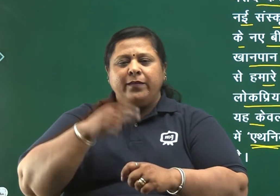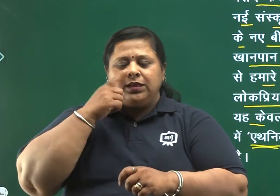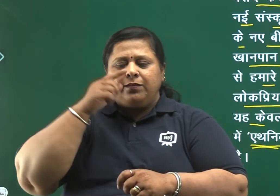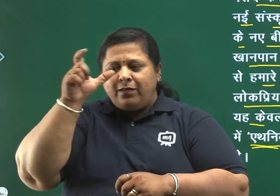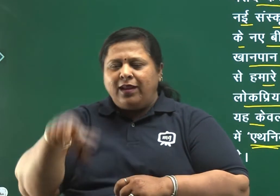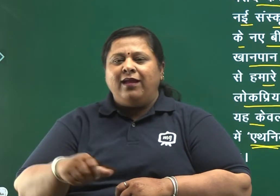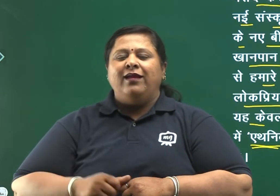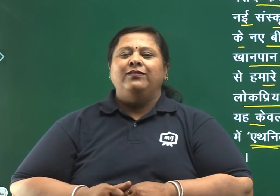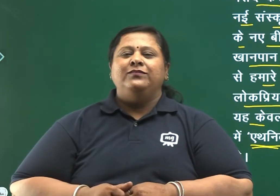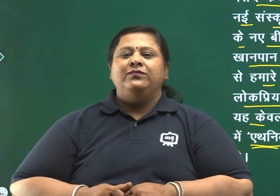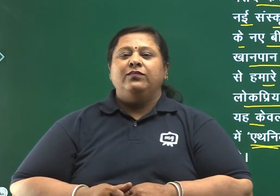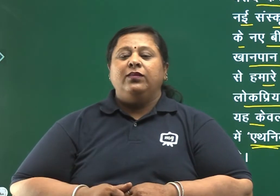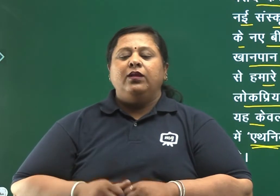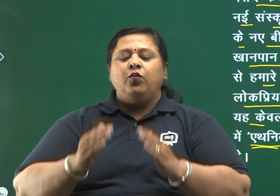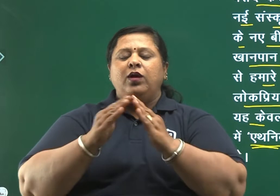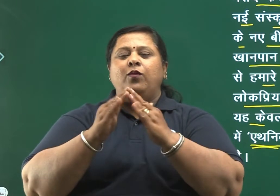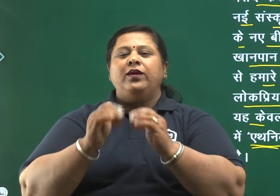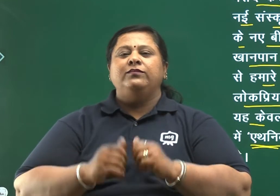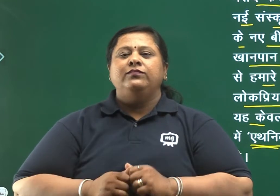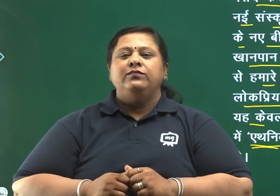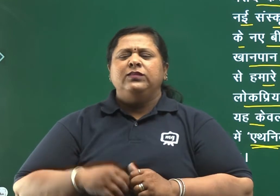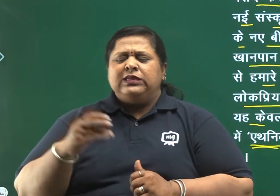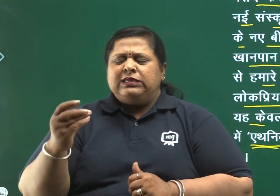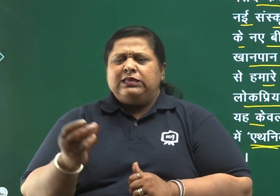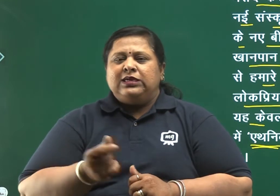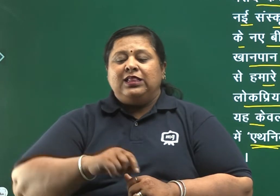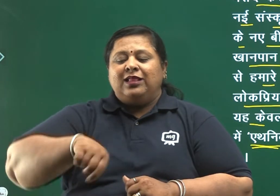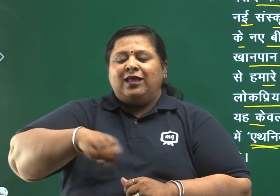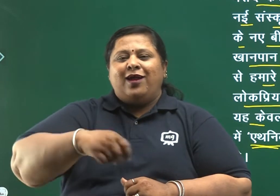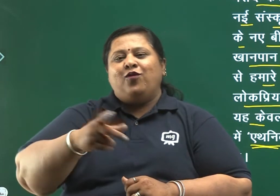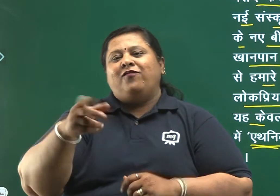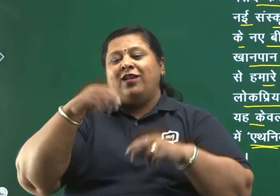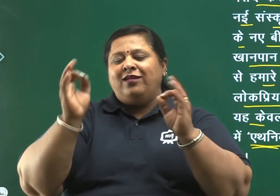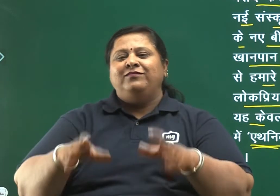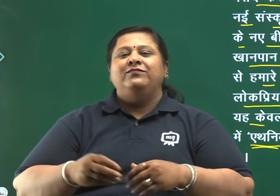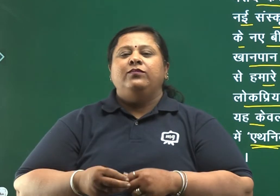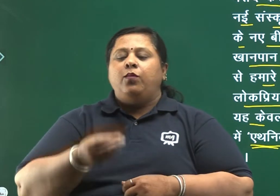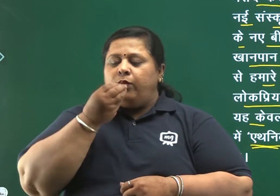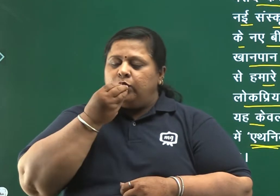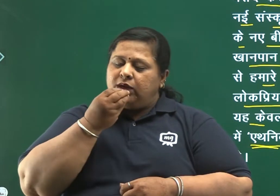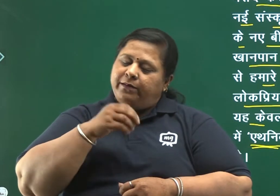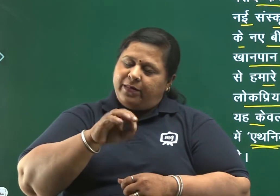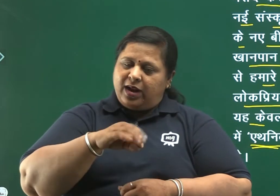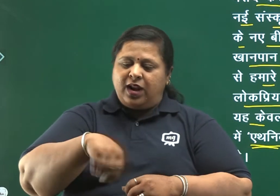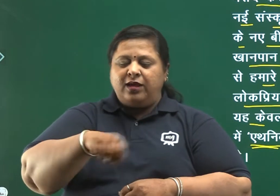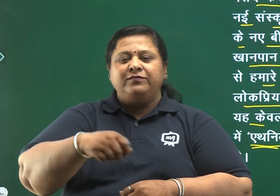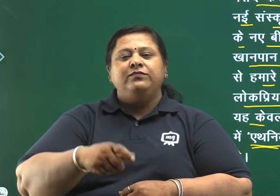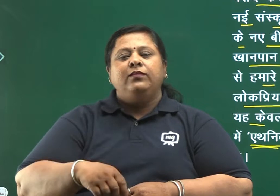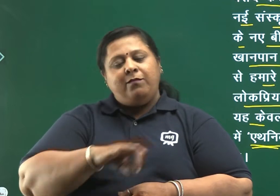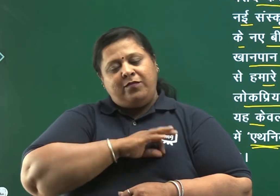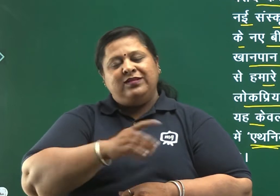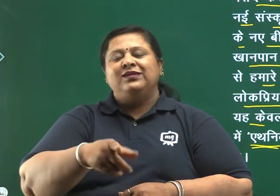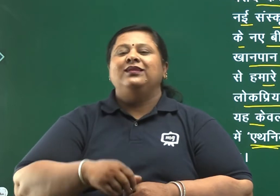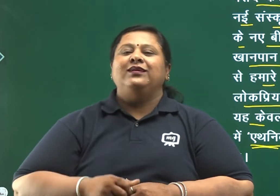हैं वो घरों में जल्दी तैयार होने वाले भोजन बनाना